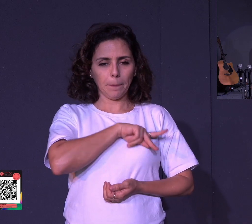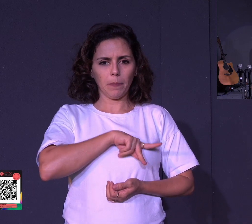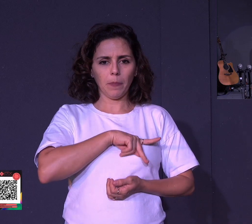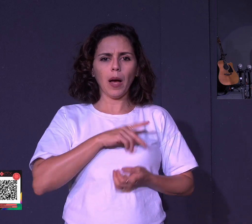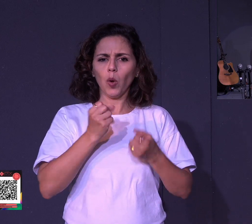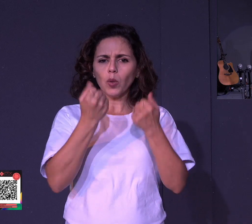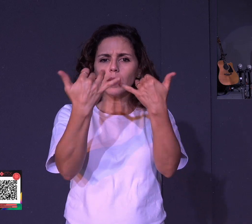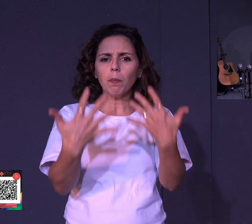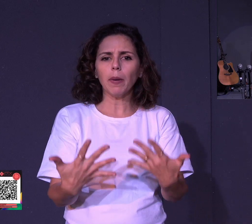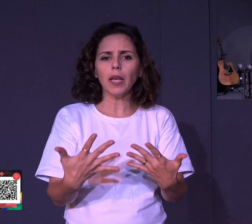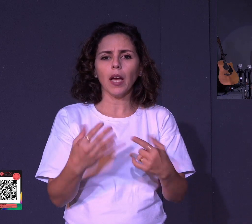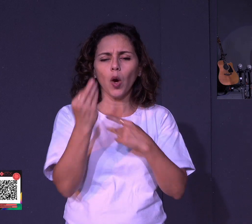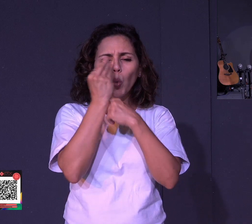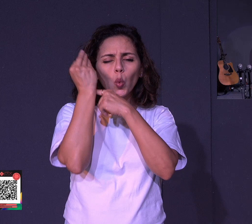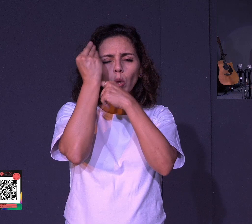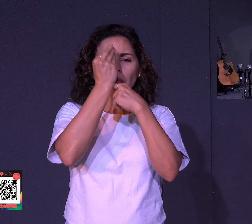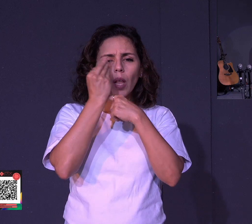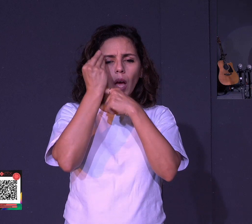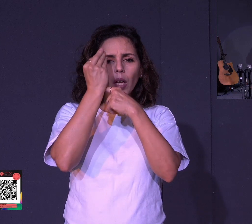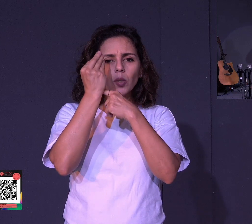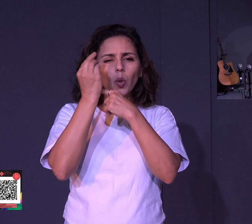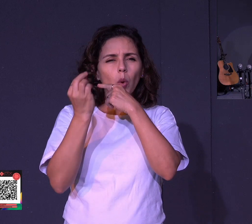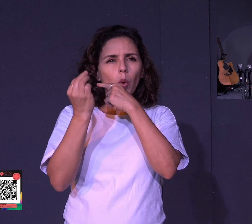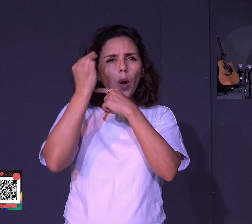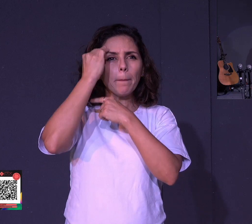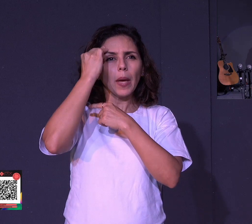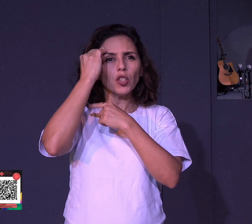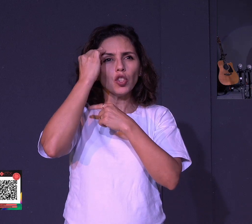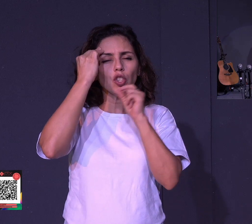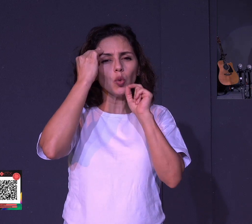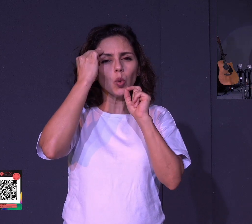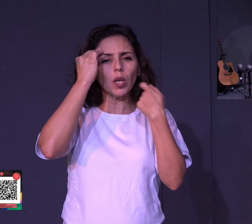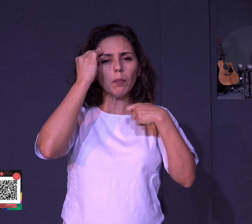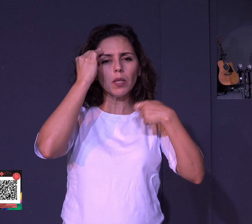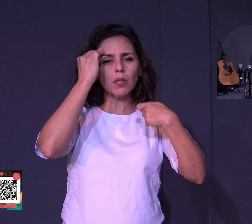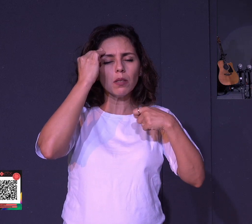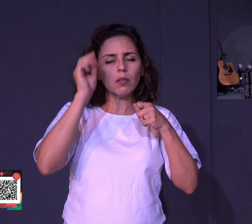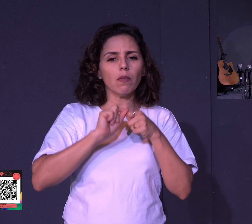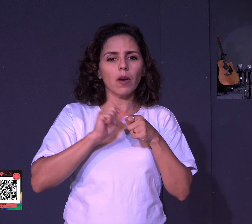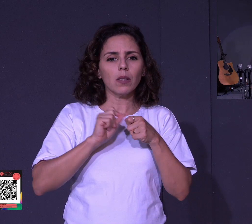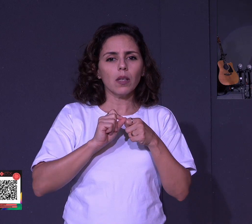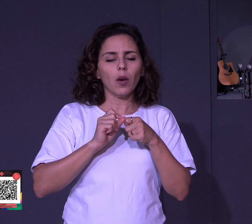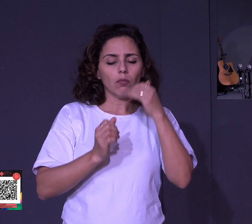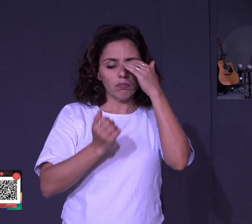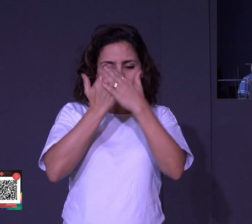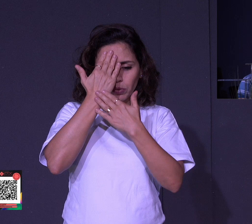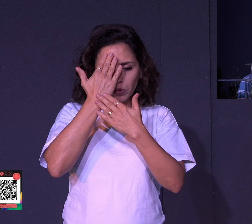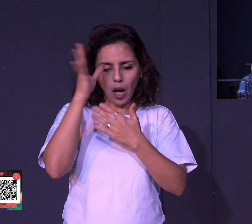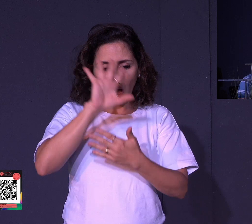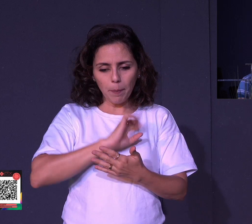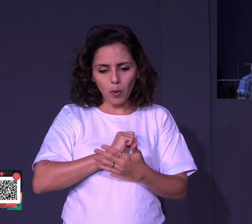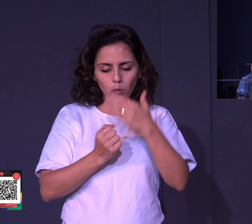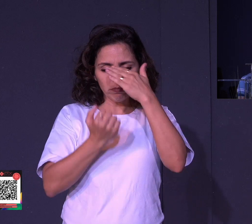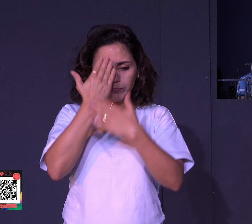devo botar nela tudo que é amável, aquilo que é agradável, aquilo que nos lembra amor, paz, harmonia.